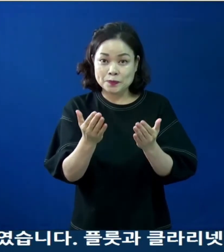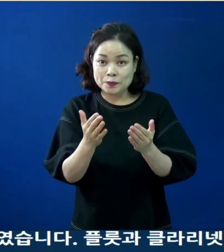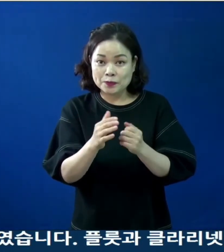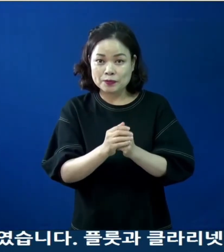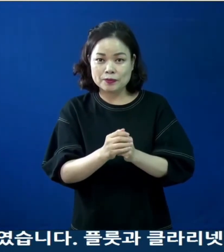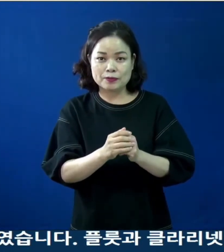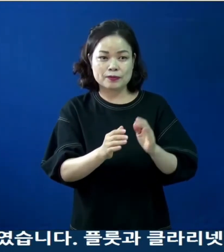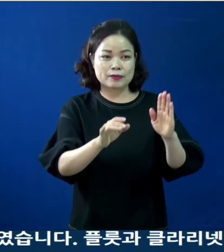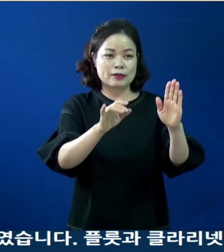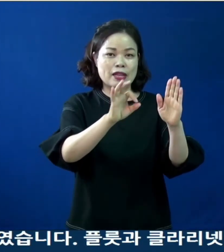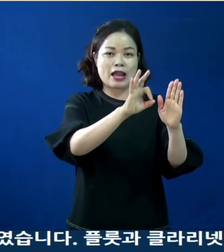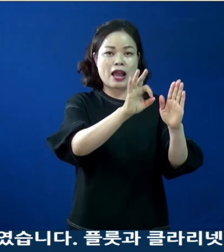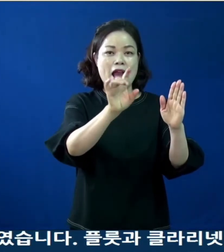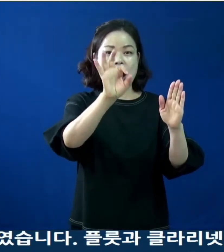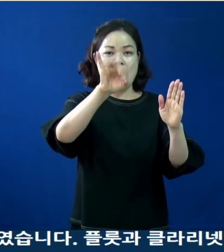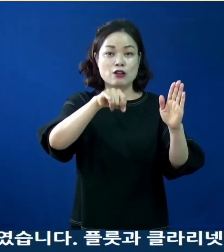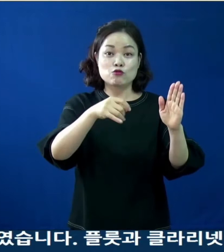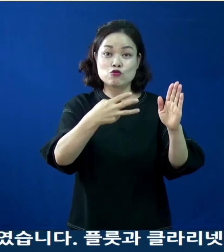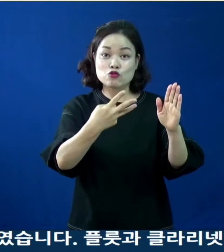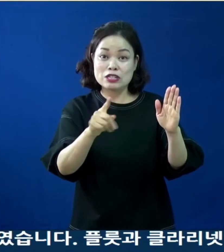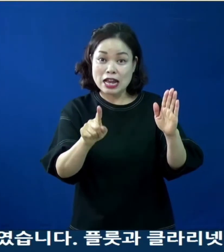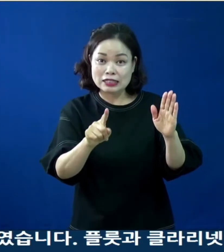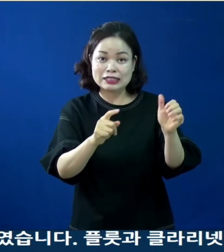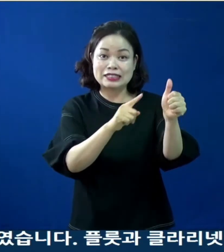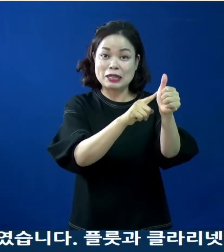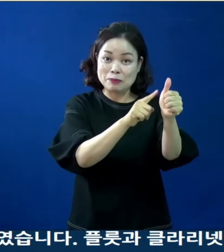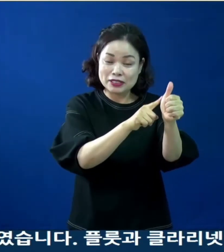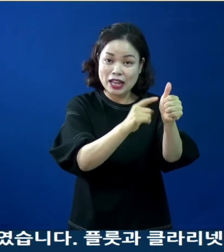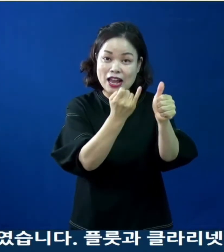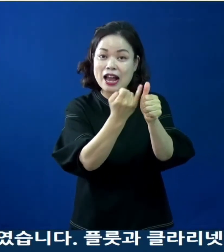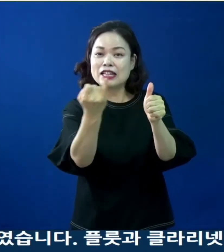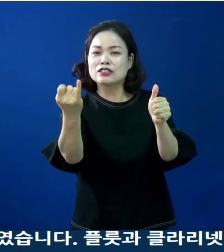아굴라는 남자, 아내 이름은 누구입니까?